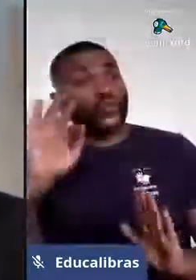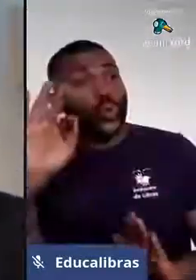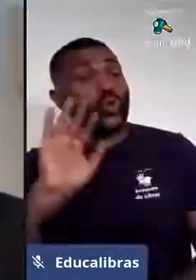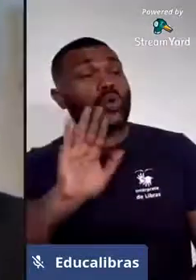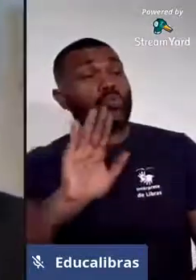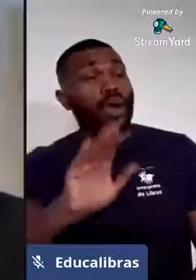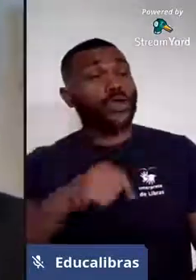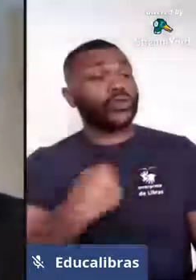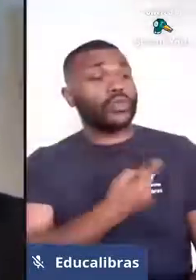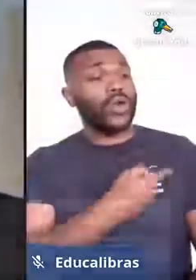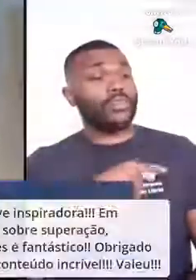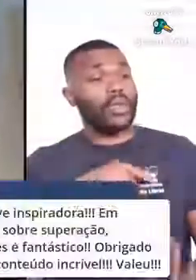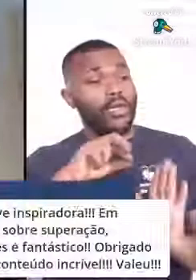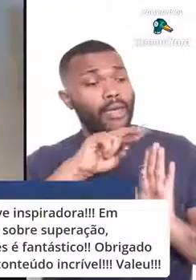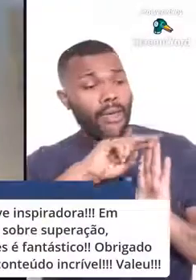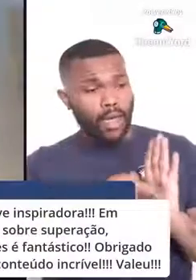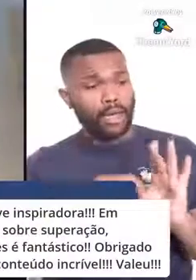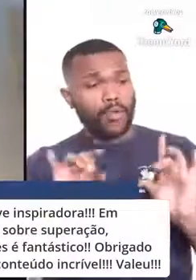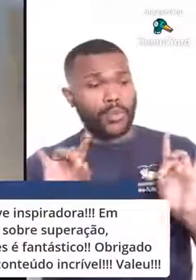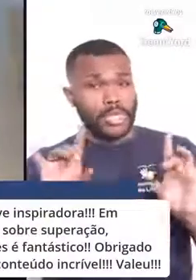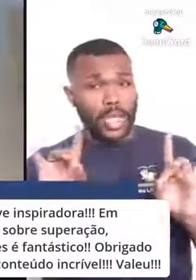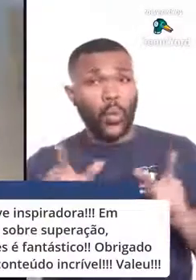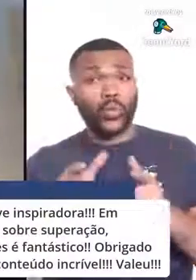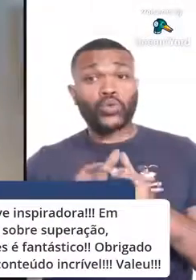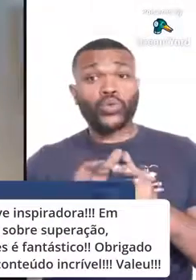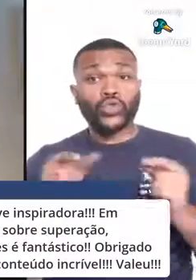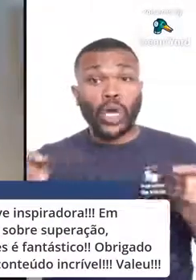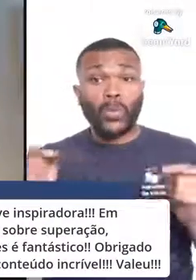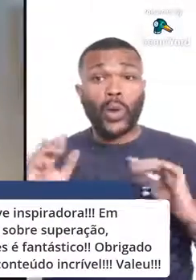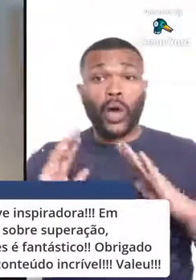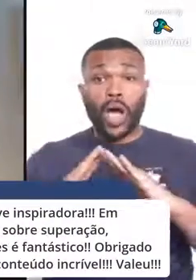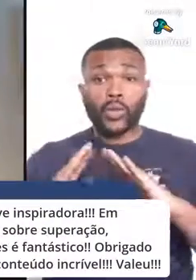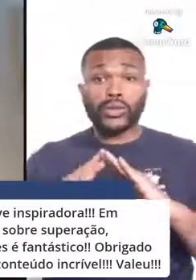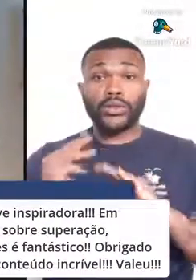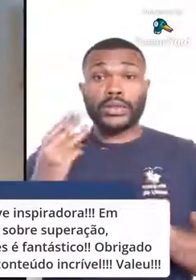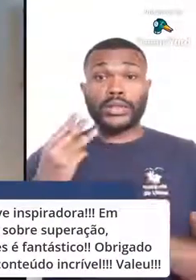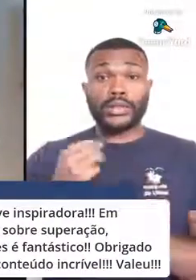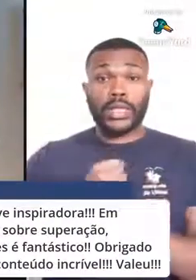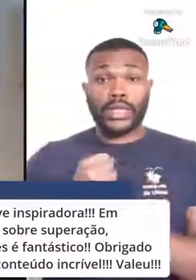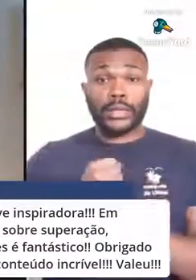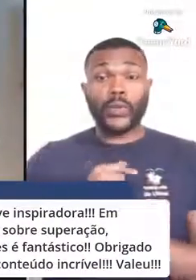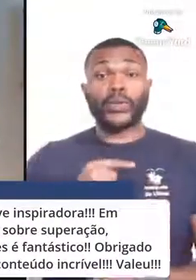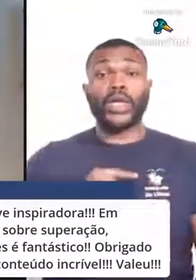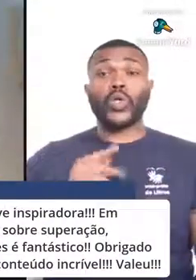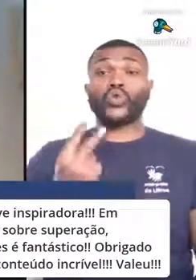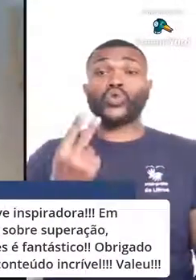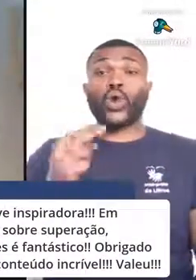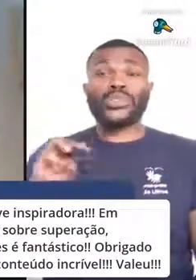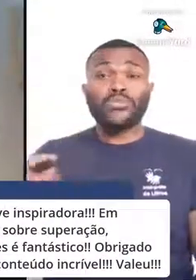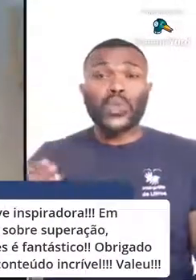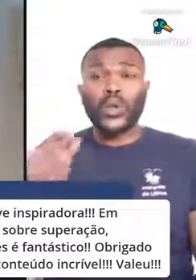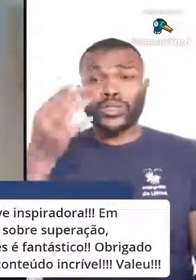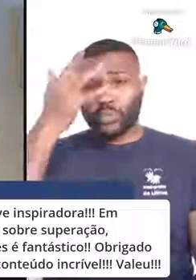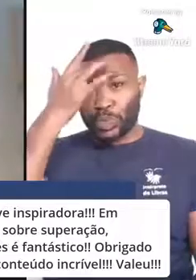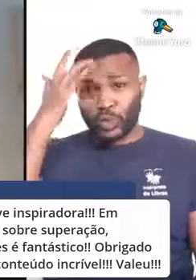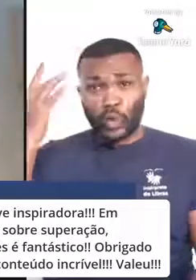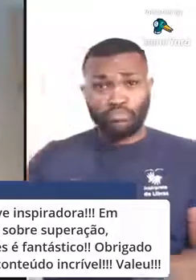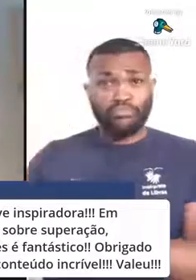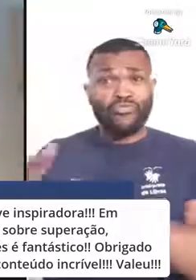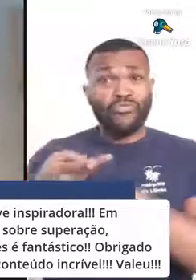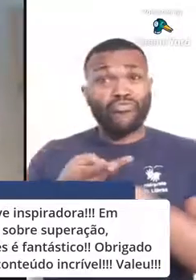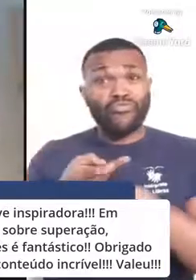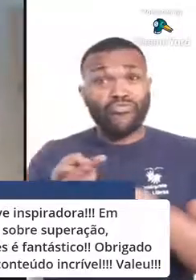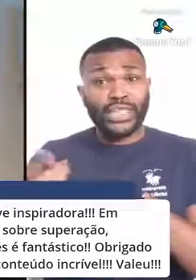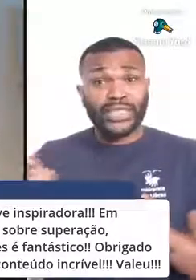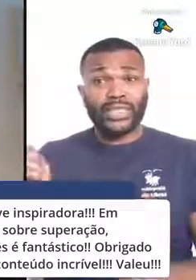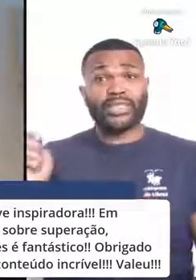protocolos muito especiais. A Japan House é um equipamento que recebeu em 3 anos 2 milhões de pessoas. Então, cuidado